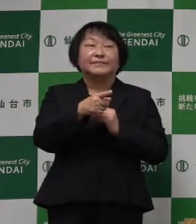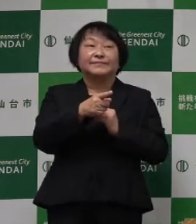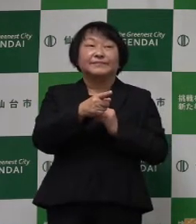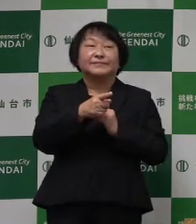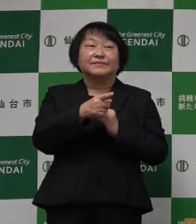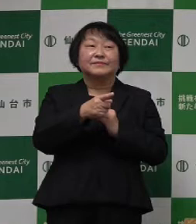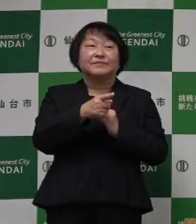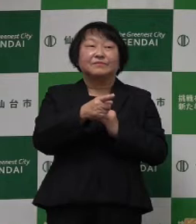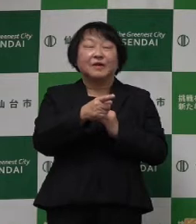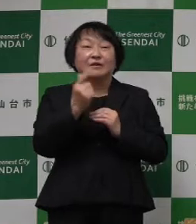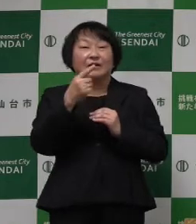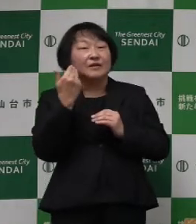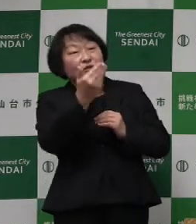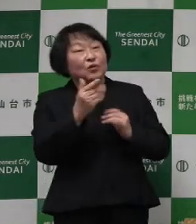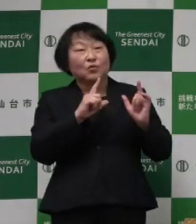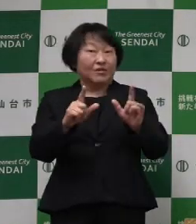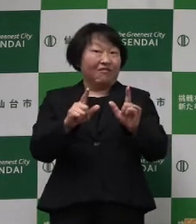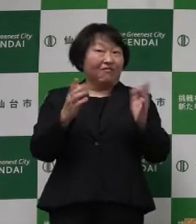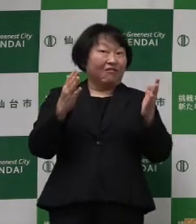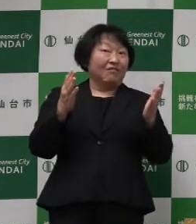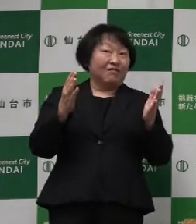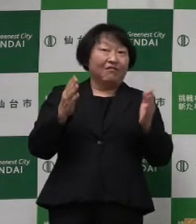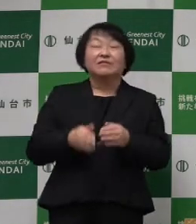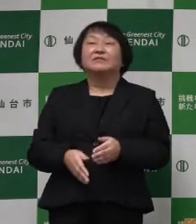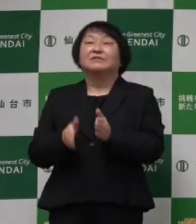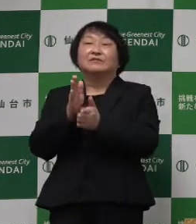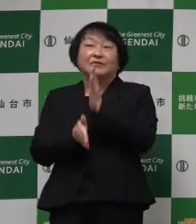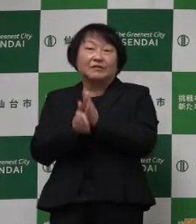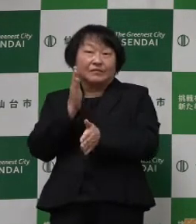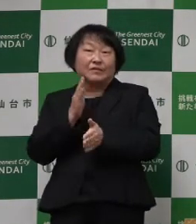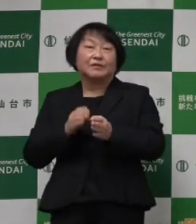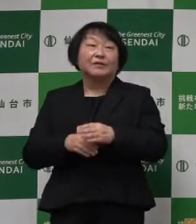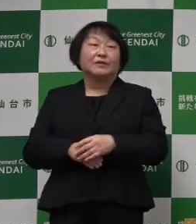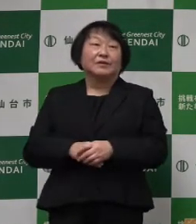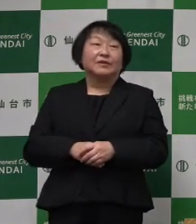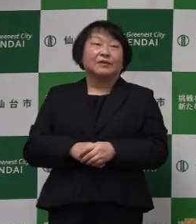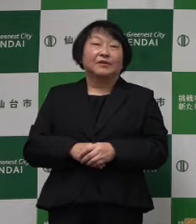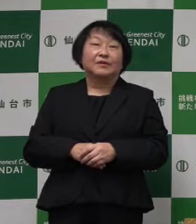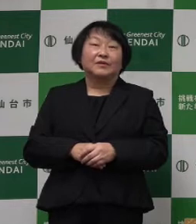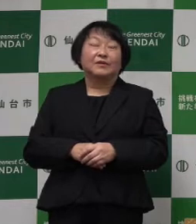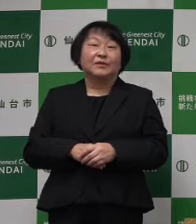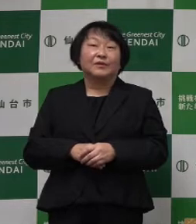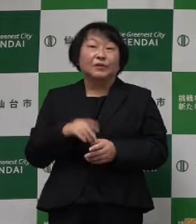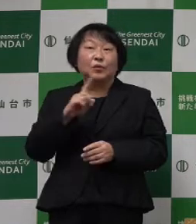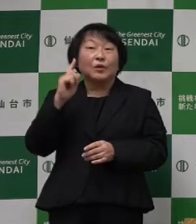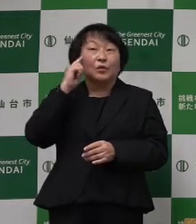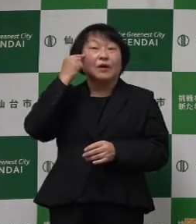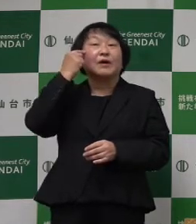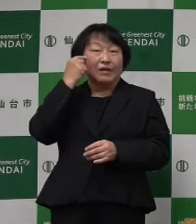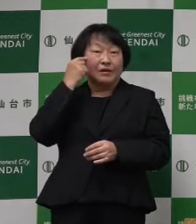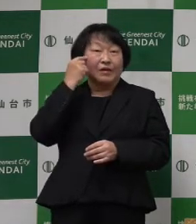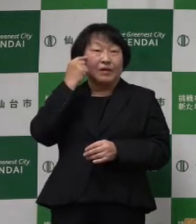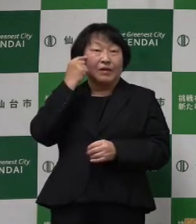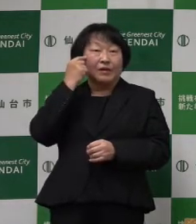お話をいただけないということだったんですが、改めてですね、どのようなお考えでああいう形